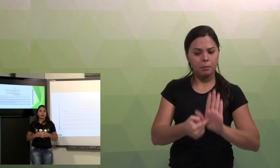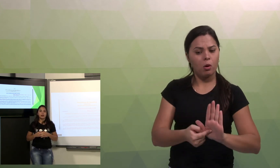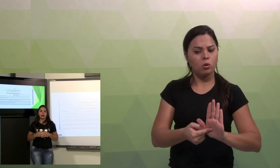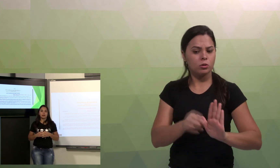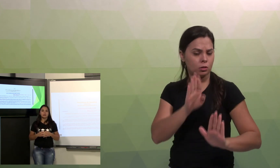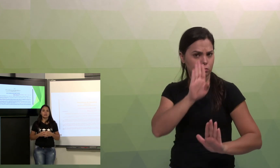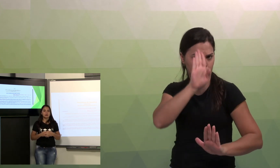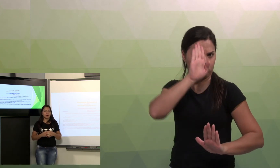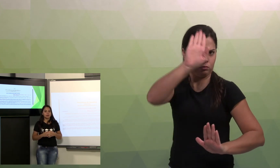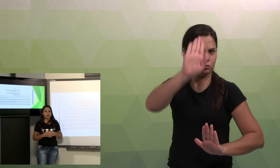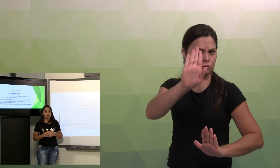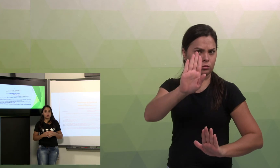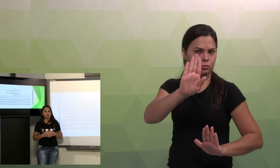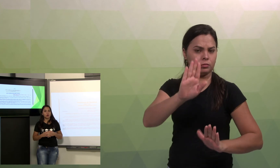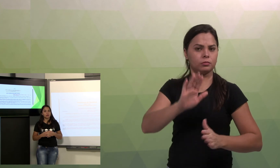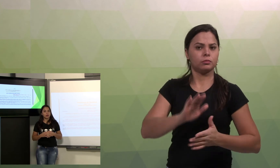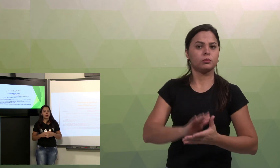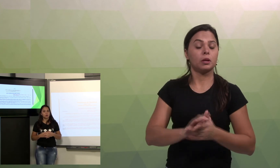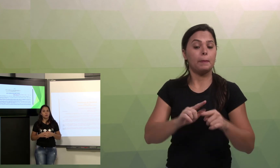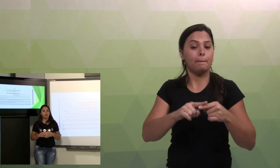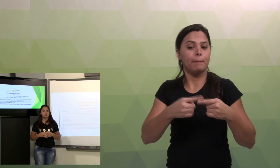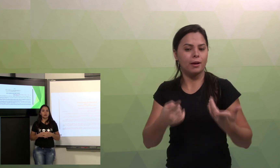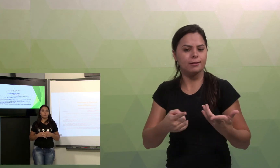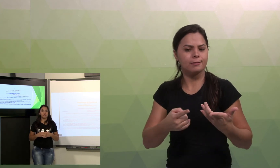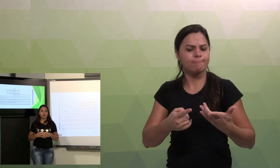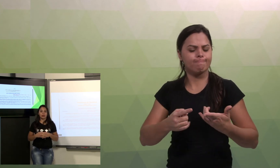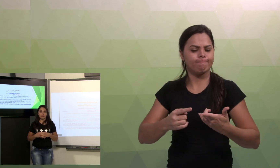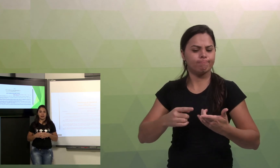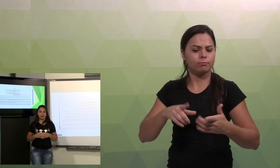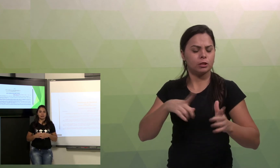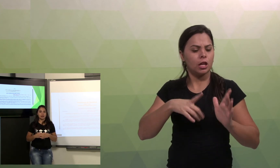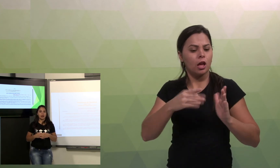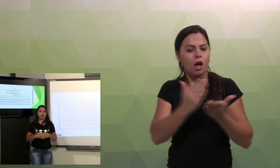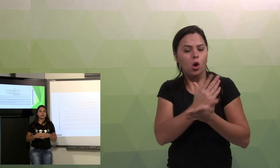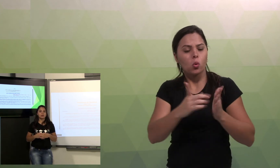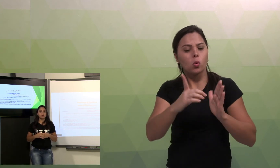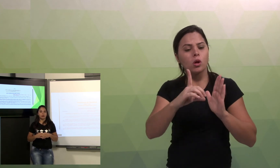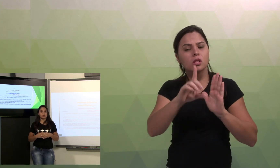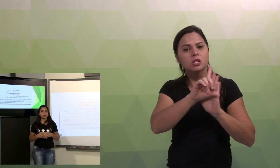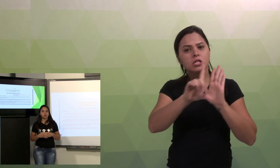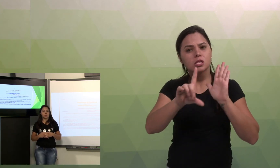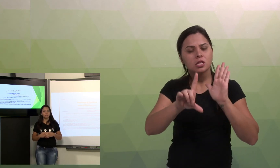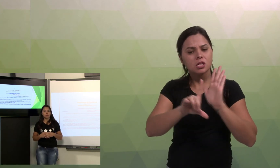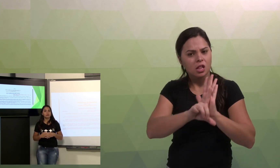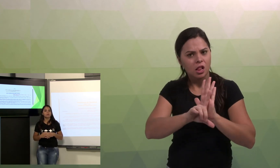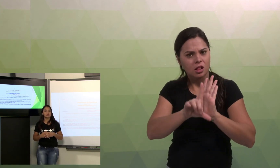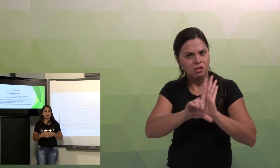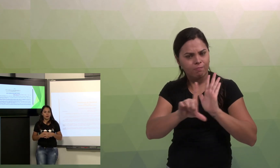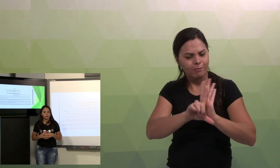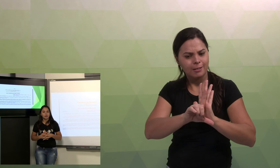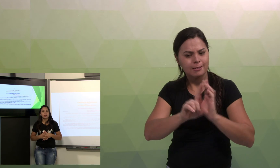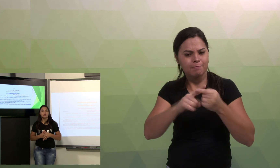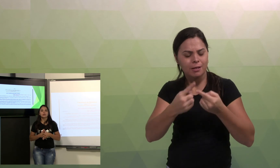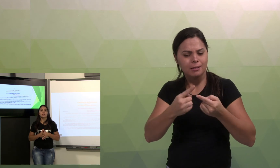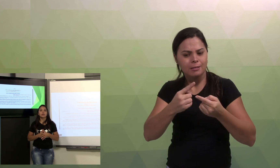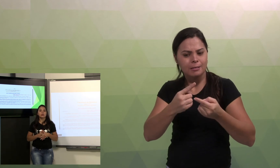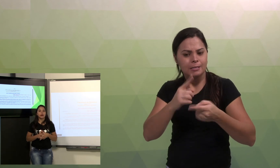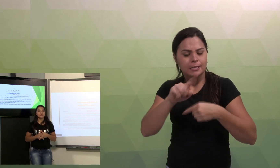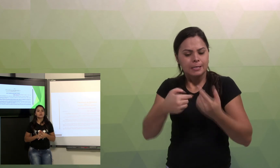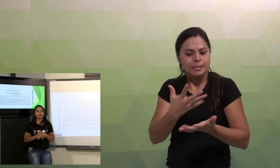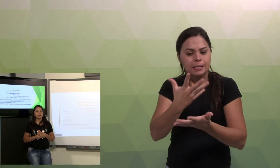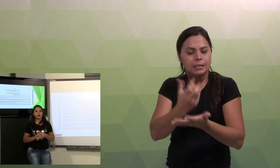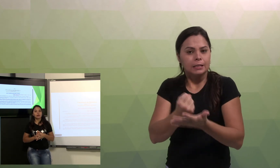diferenciação em relação aos demais cidadãos. No entanto, mesmo depois de decretadas, as leis são implantadas de modo lento e parcial,